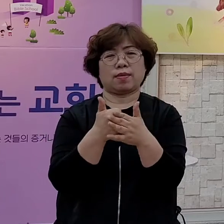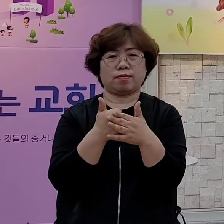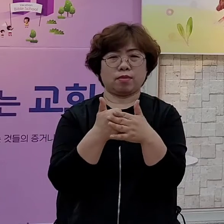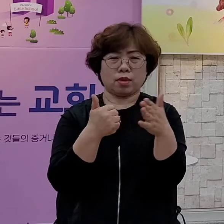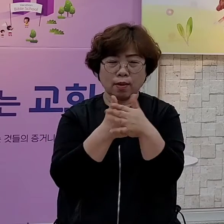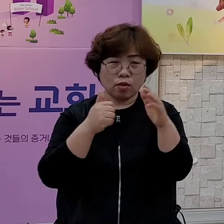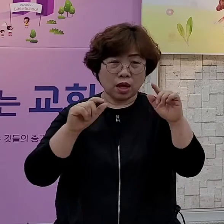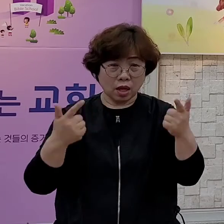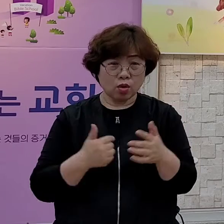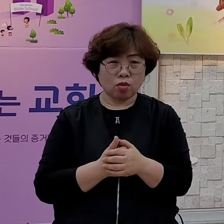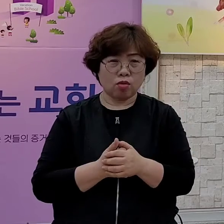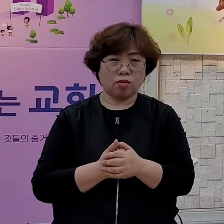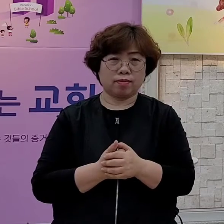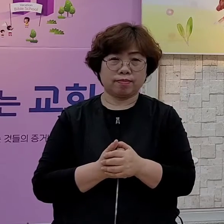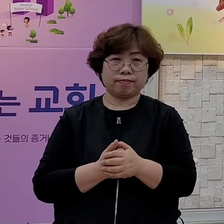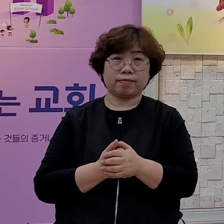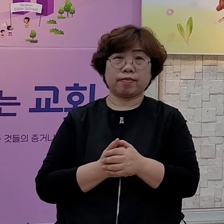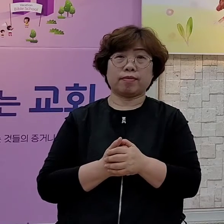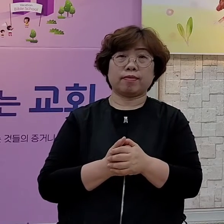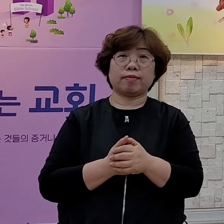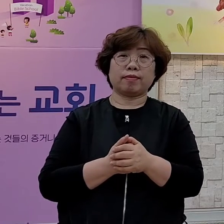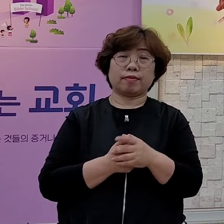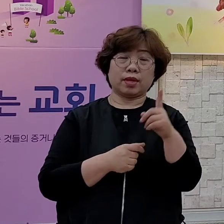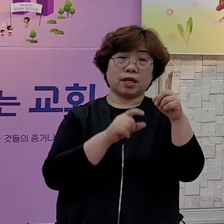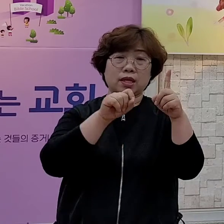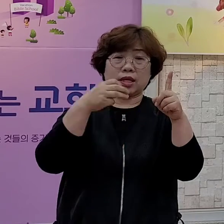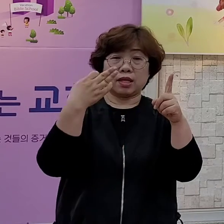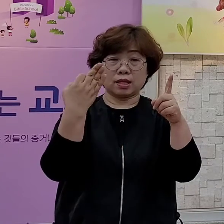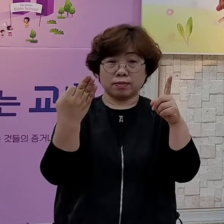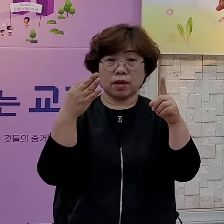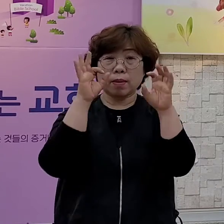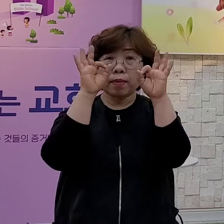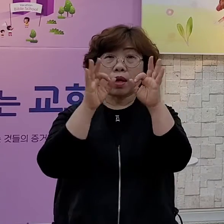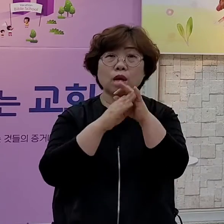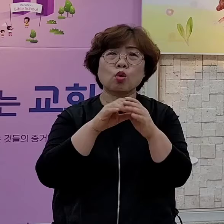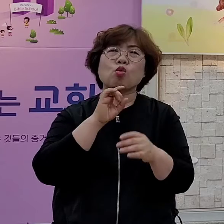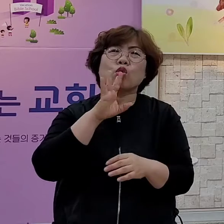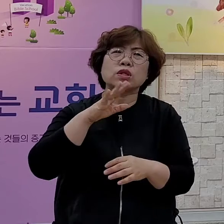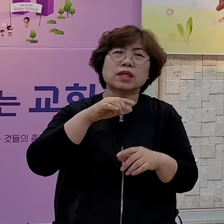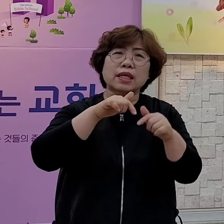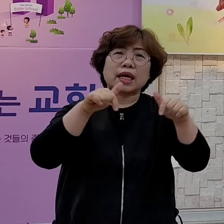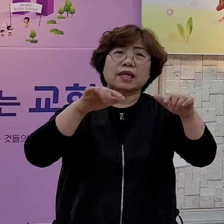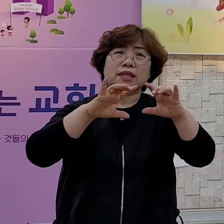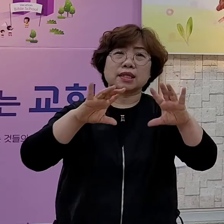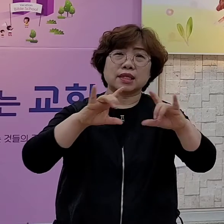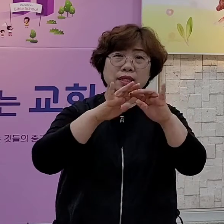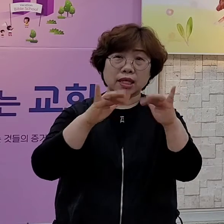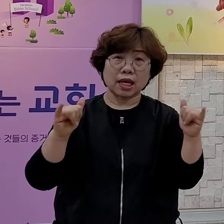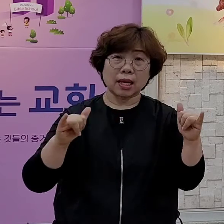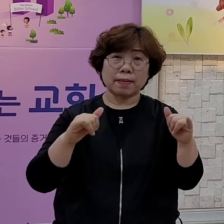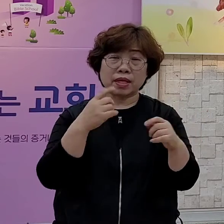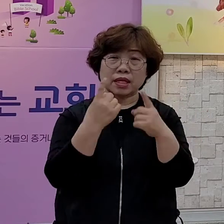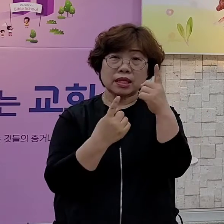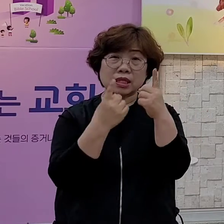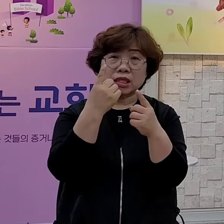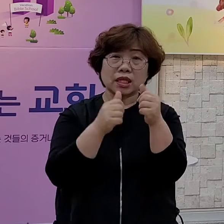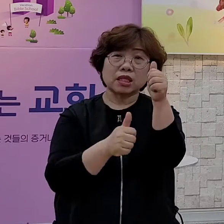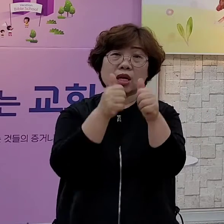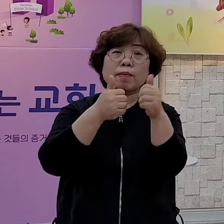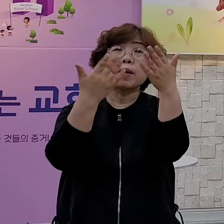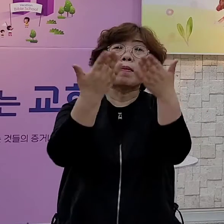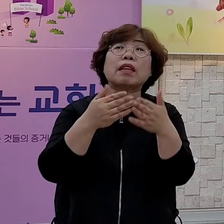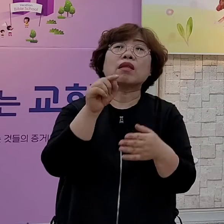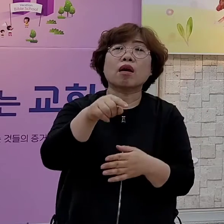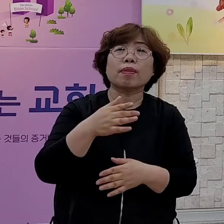한번 보십시오. 자, 14절에 보면 한번 같이 읽어볼까요? 시작. 오직 각 사람이 시험을 받는 것은